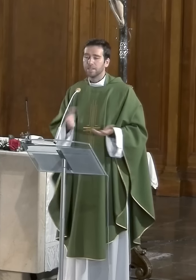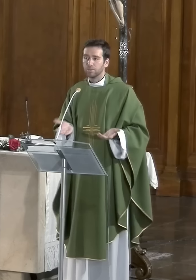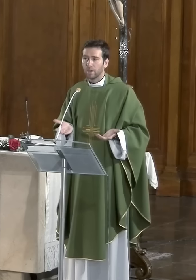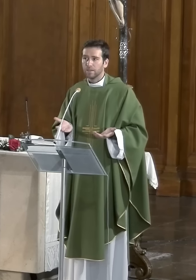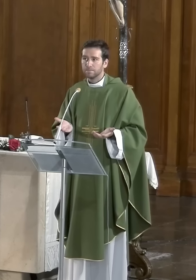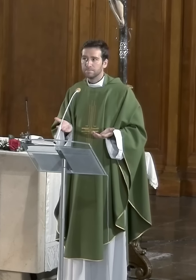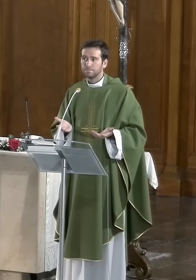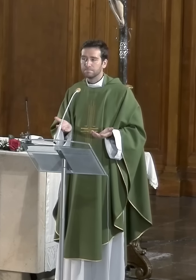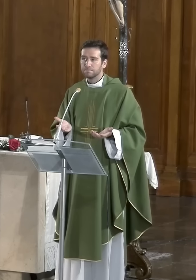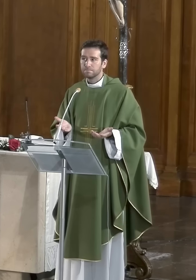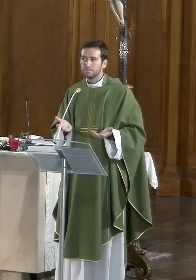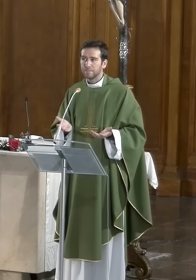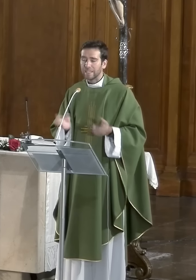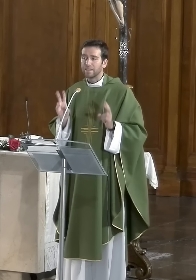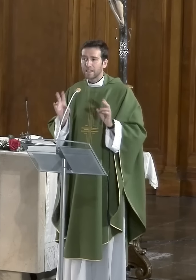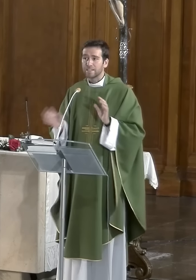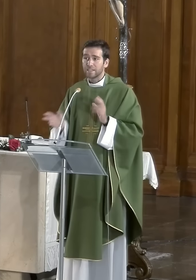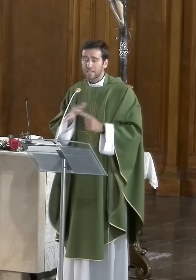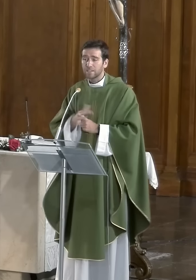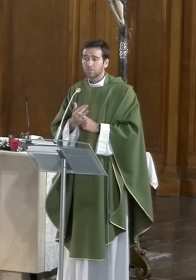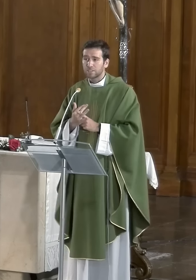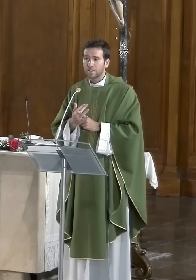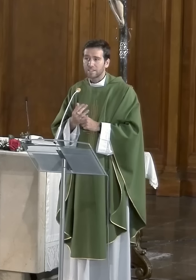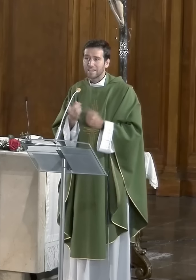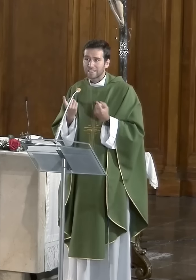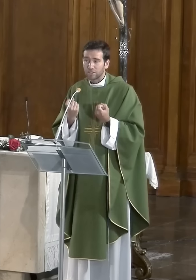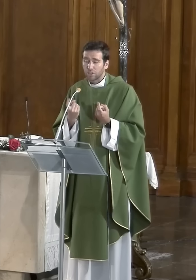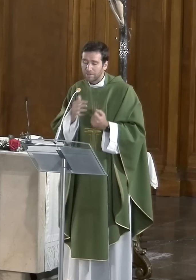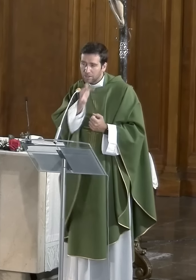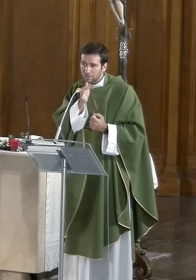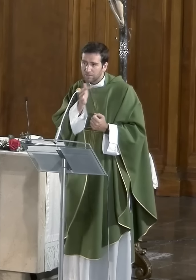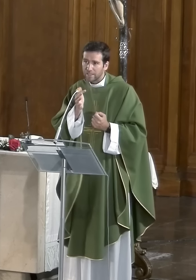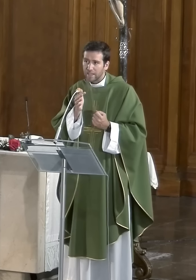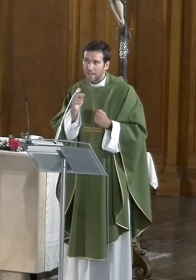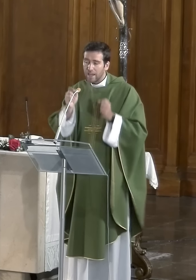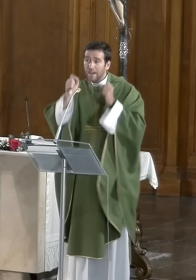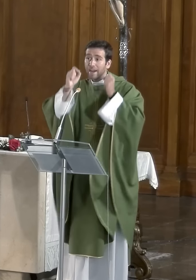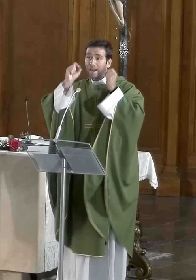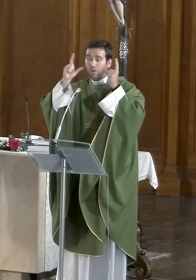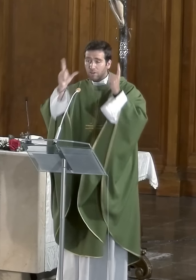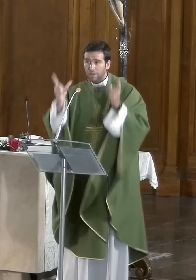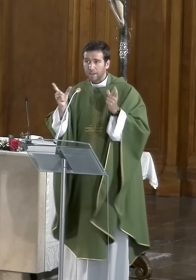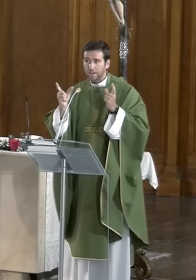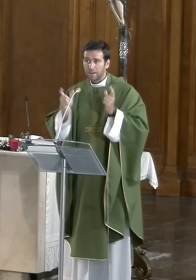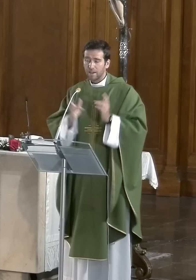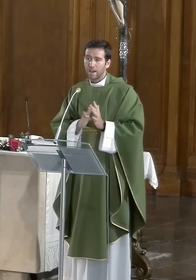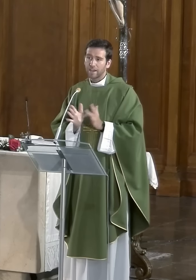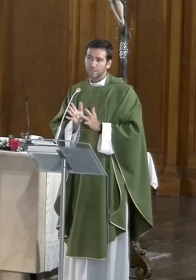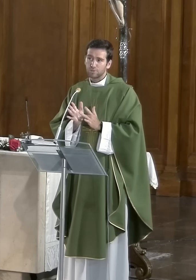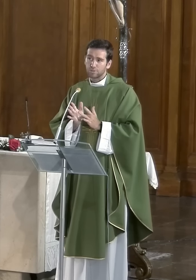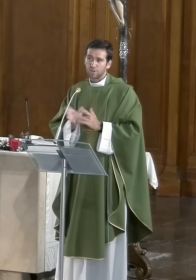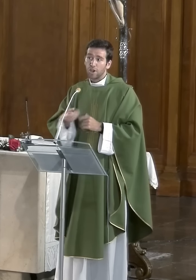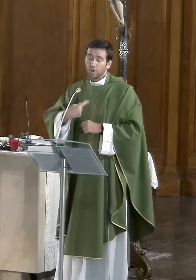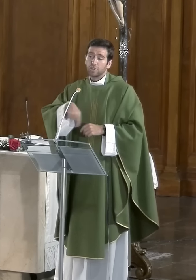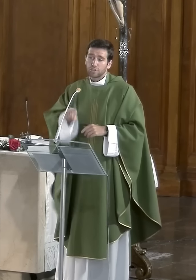espiritual. Y quizá es en esas circunstancias en las que todavía nos falta reconocer a Jesús.